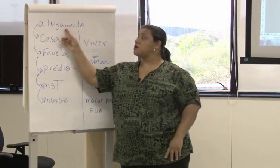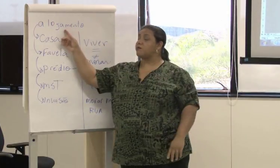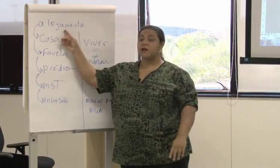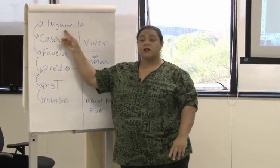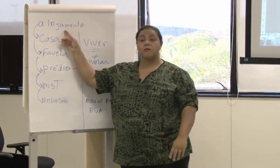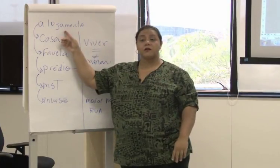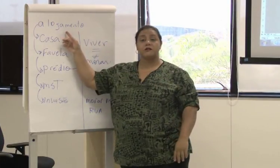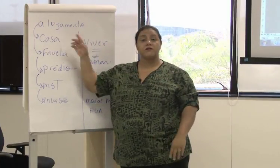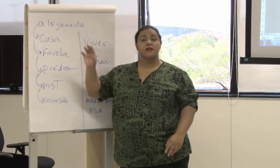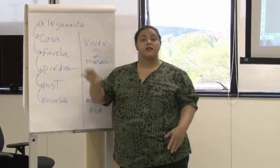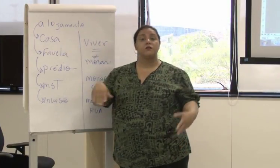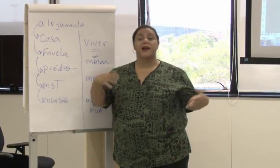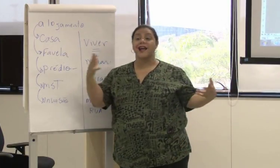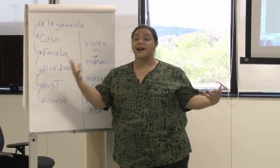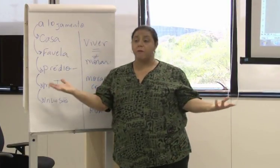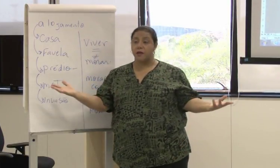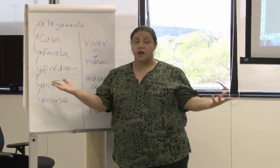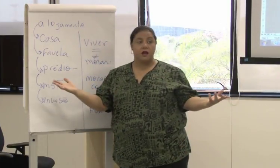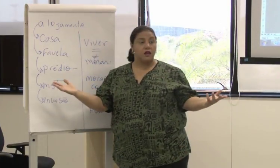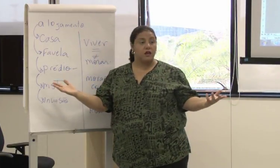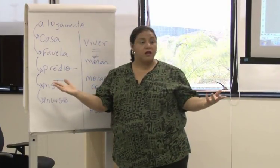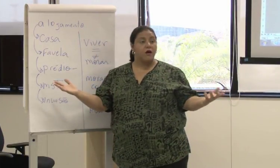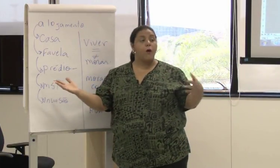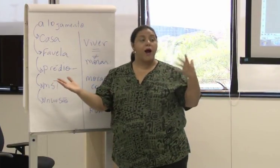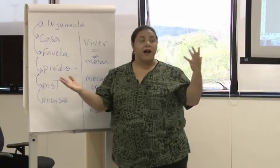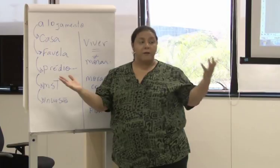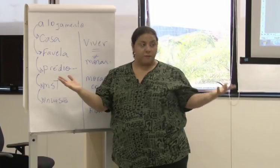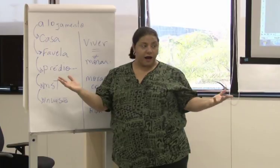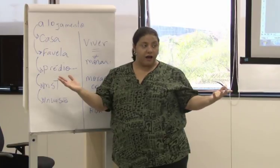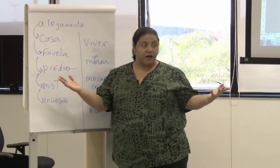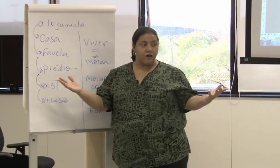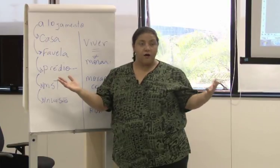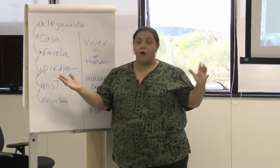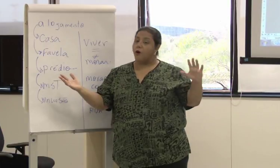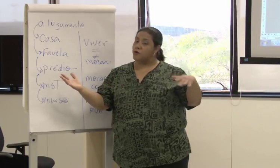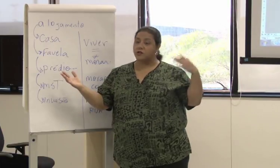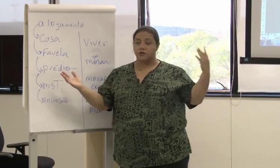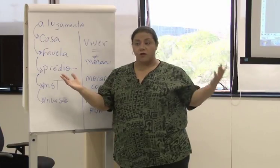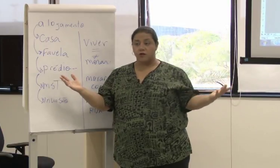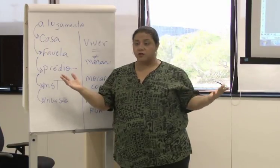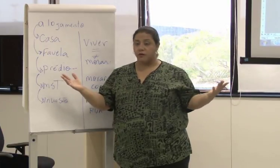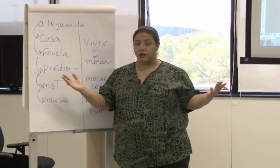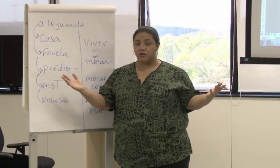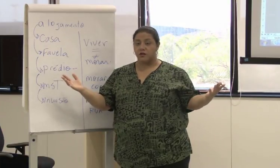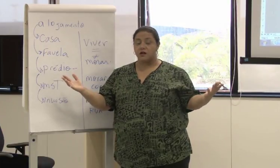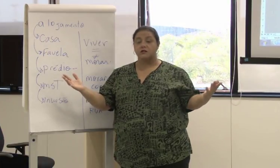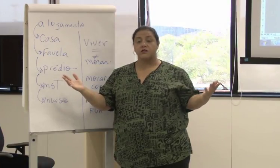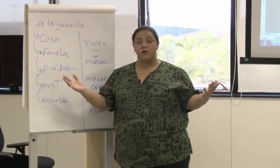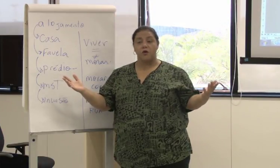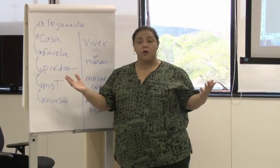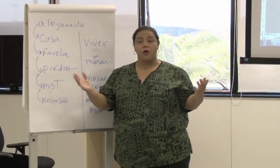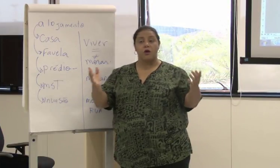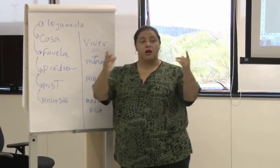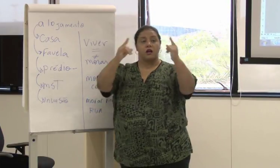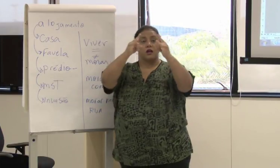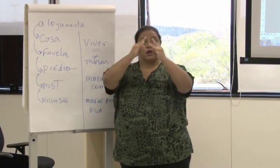Alojamento ele pode servir tanto para camping, ou acampar, ou ser só um alojamento. Se for com lona,